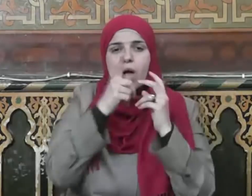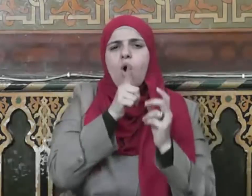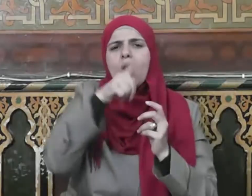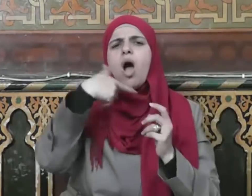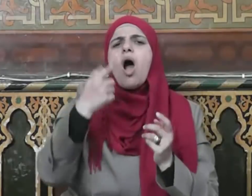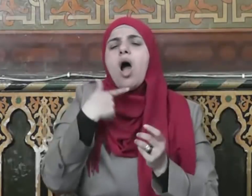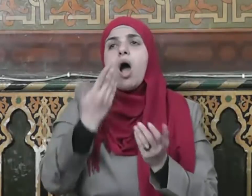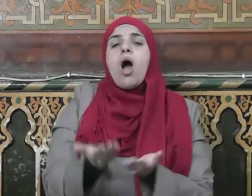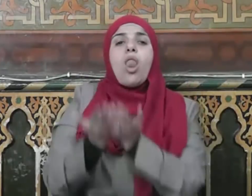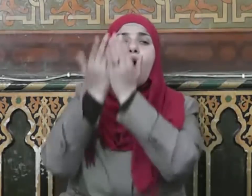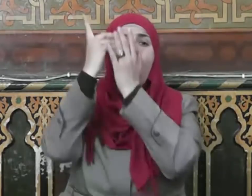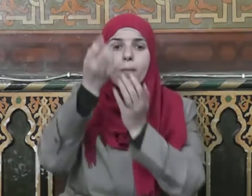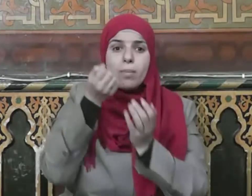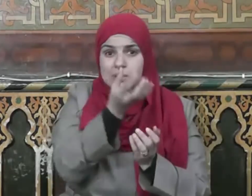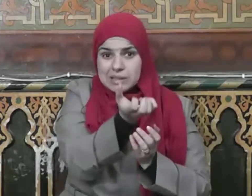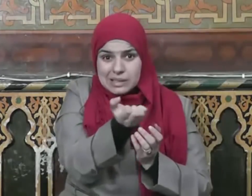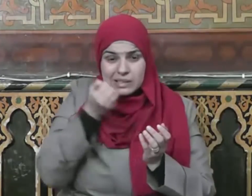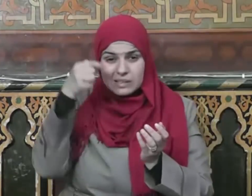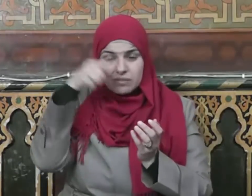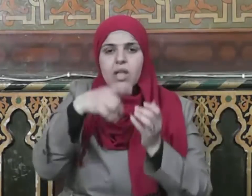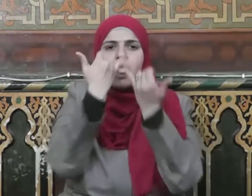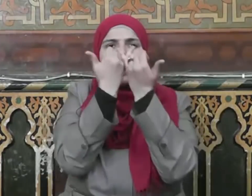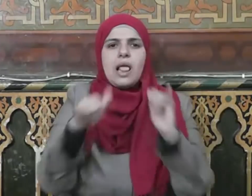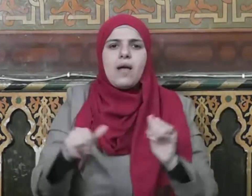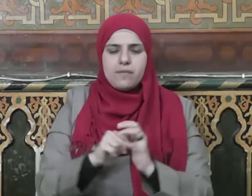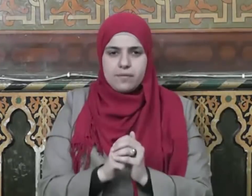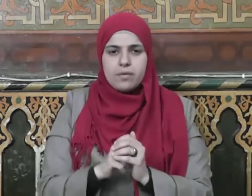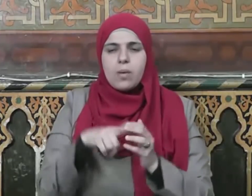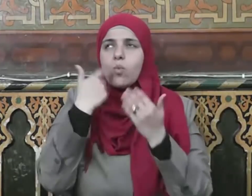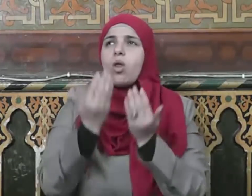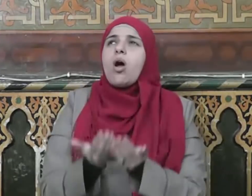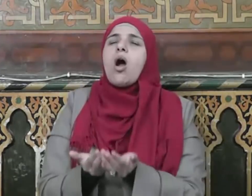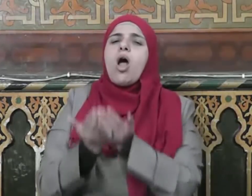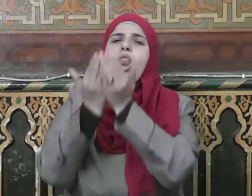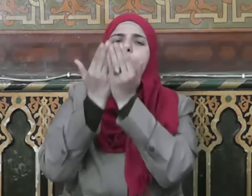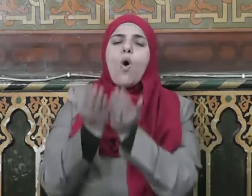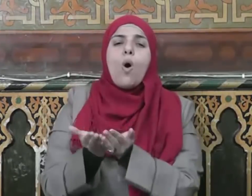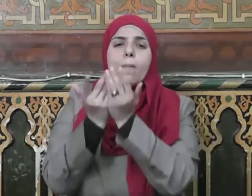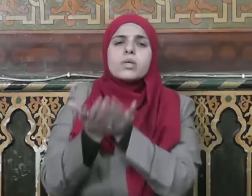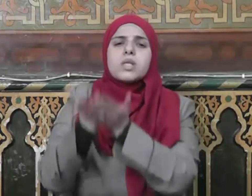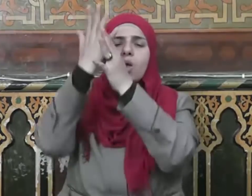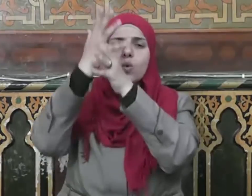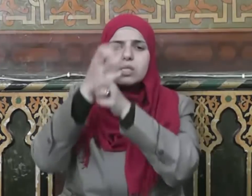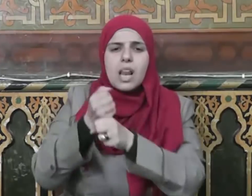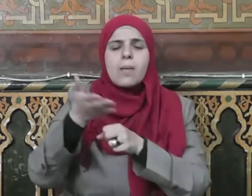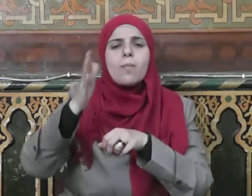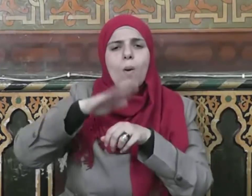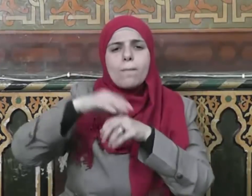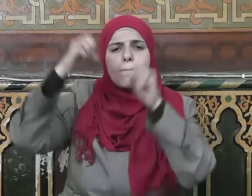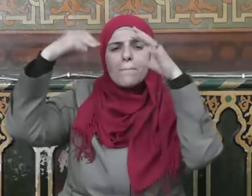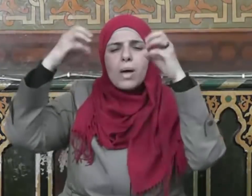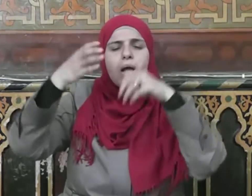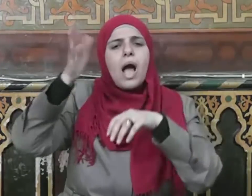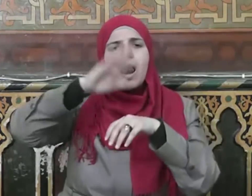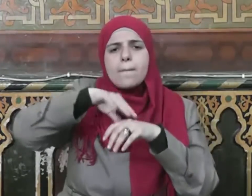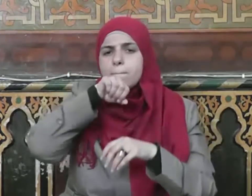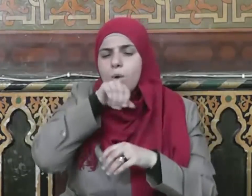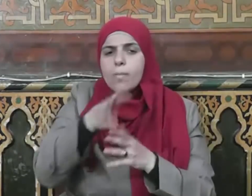اللهم أعط ممسكا تلفا. اللهم صل وسلم وبارك عليه وعلى آله وصحبه